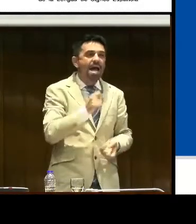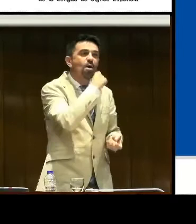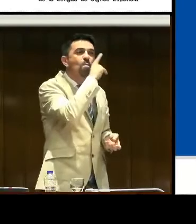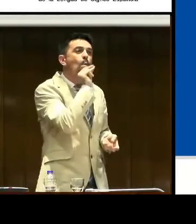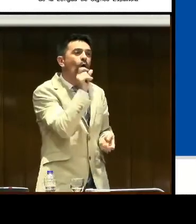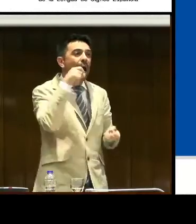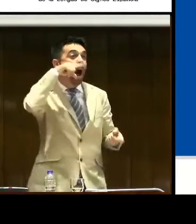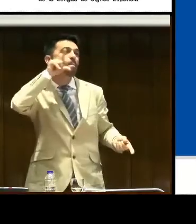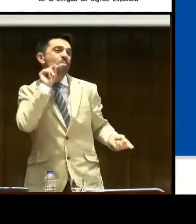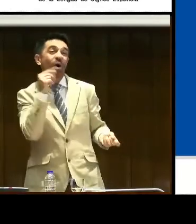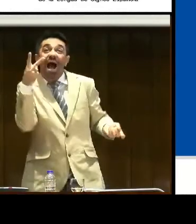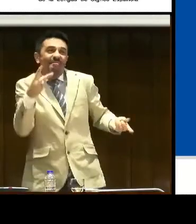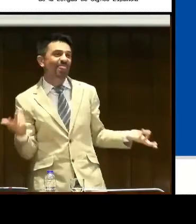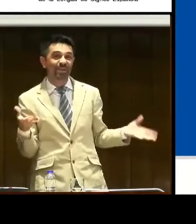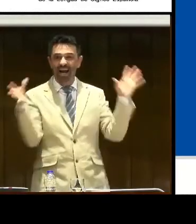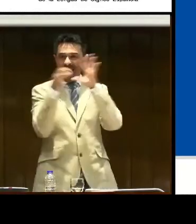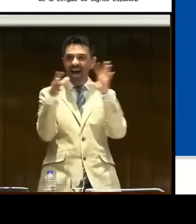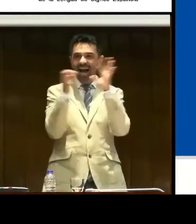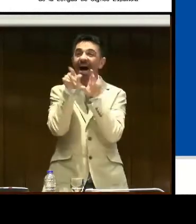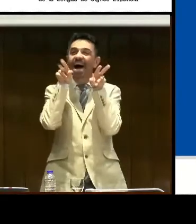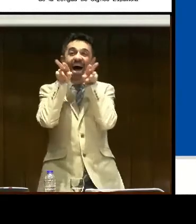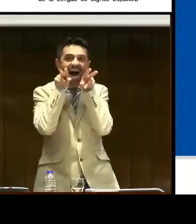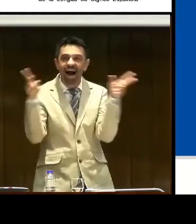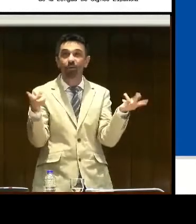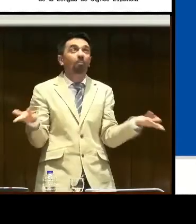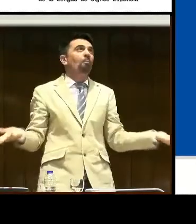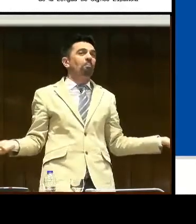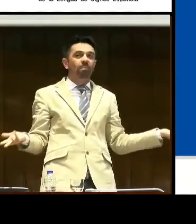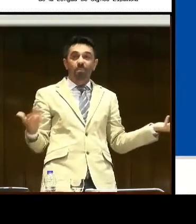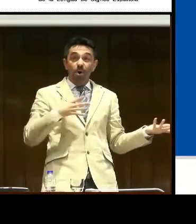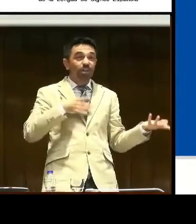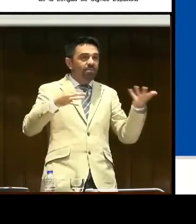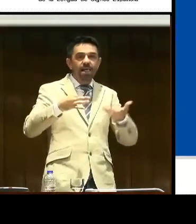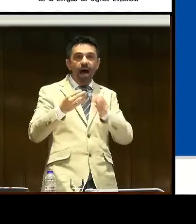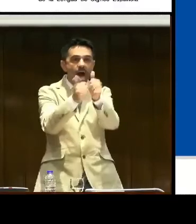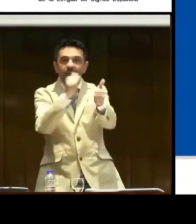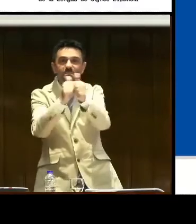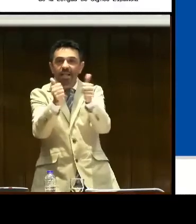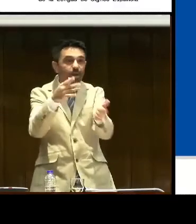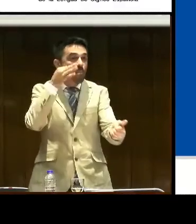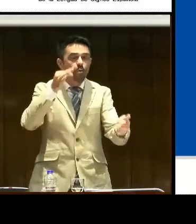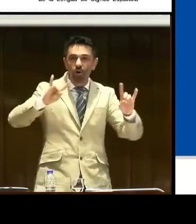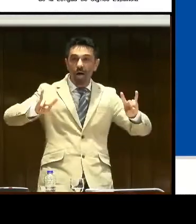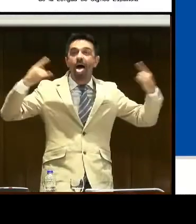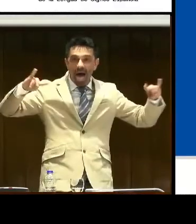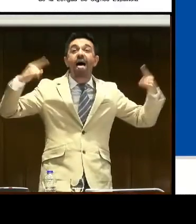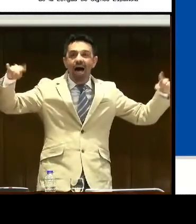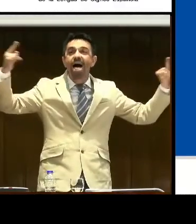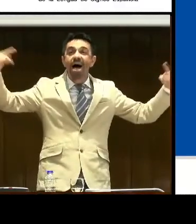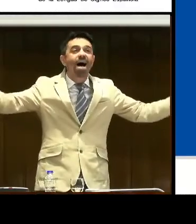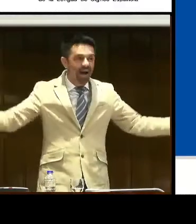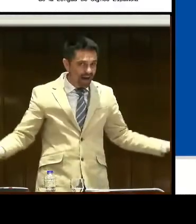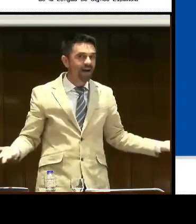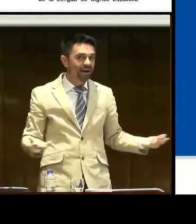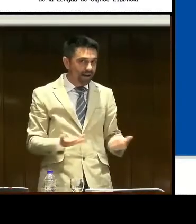bocas enlazando sus sonidos entre sí. Las posibilidades de la mímesis también se multiplican